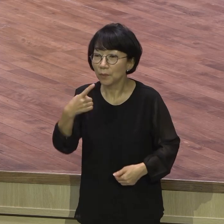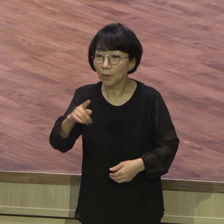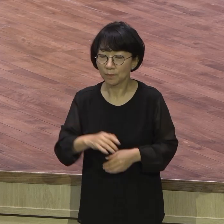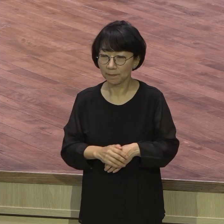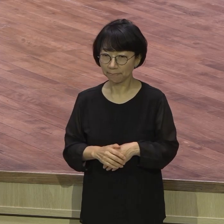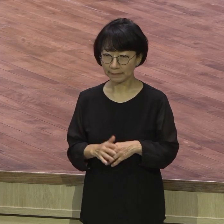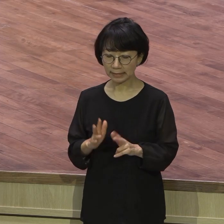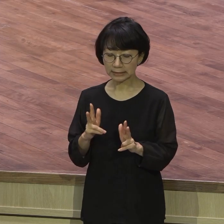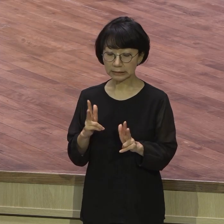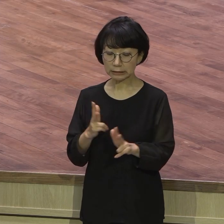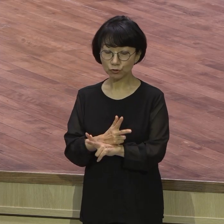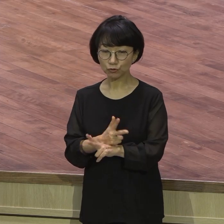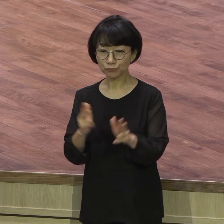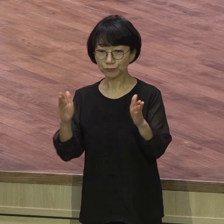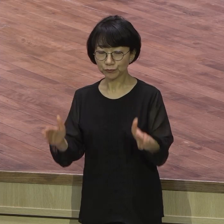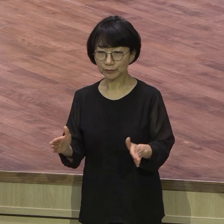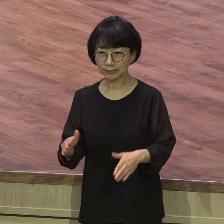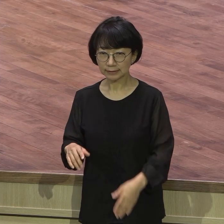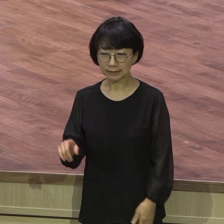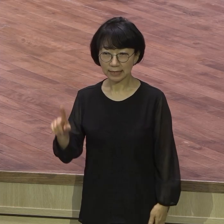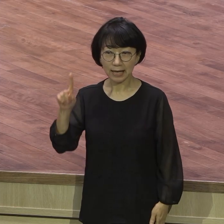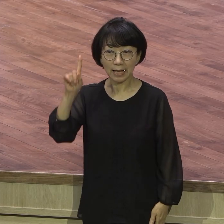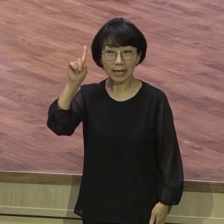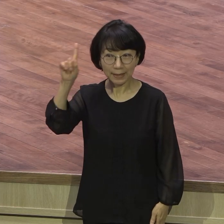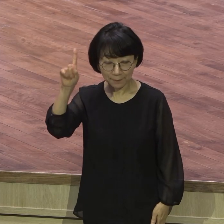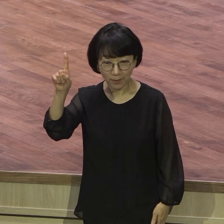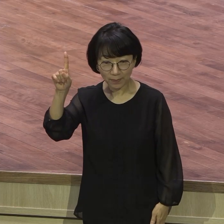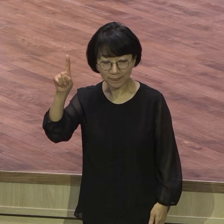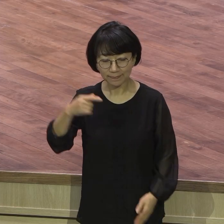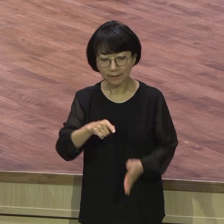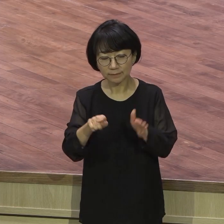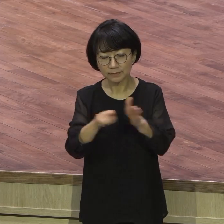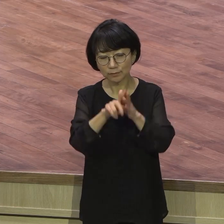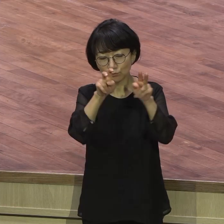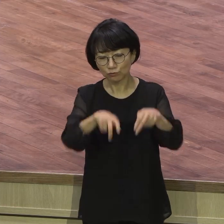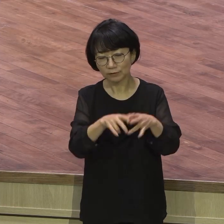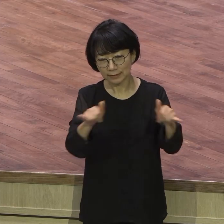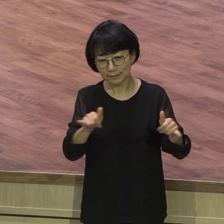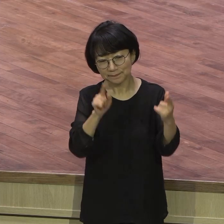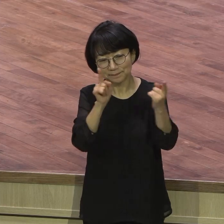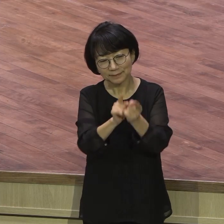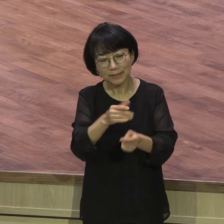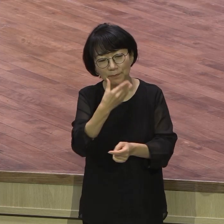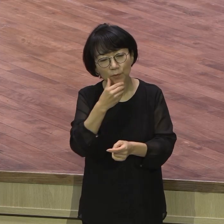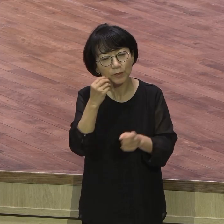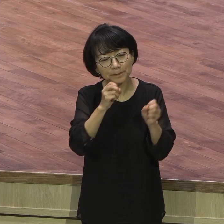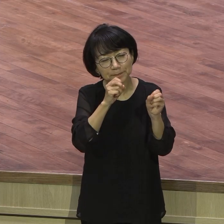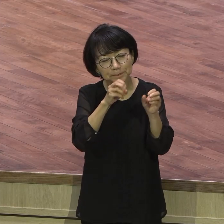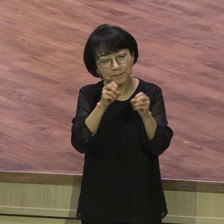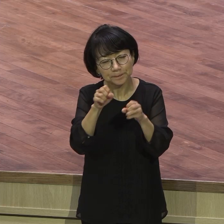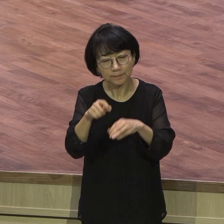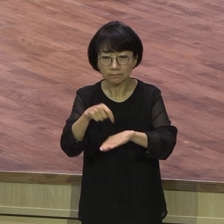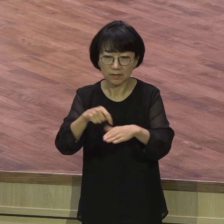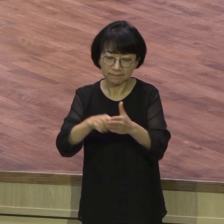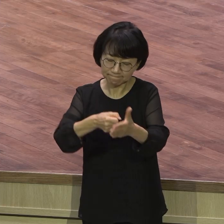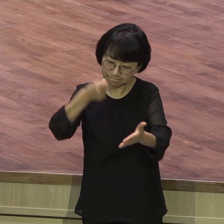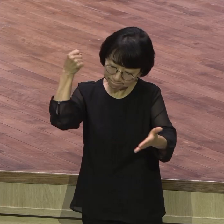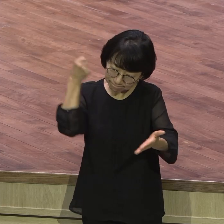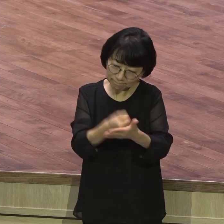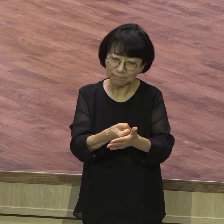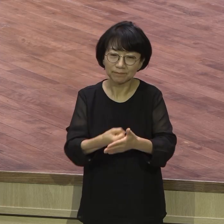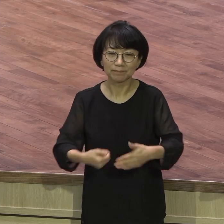채 한 분은 하나님 모르는 불신자에게 내 입을 열어서 보험을 말할 것이다 그거 했어요